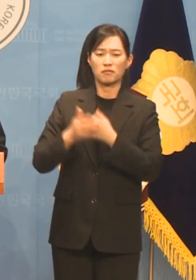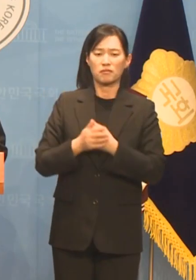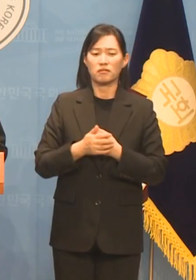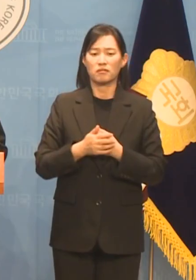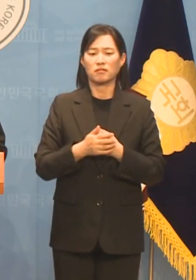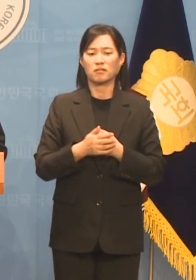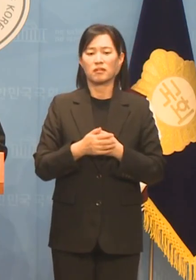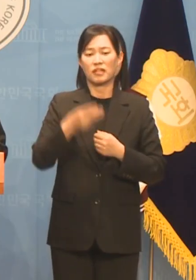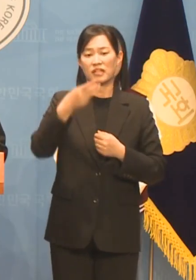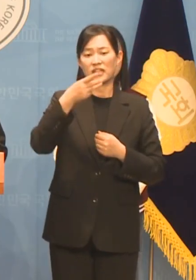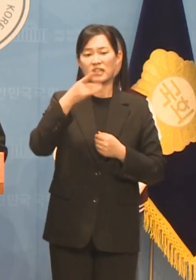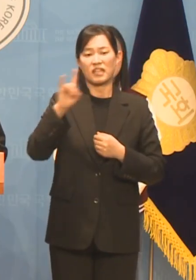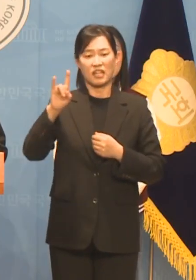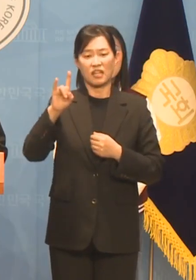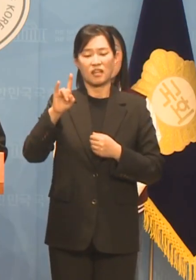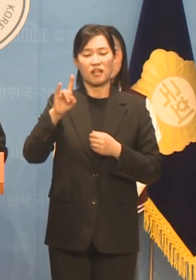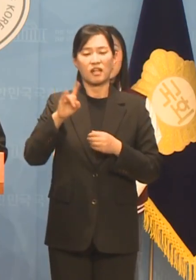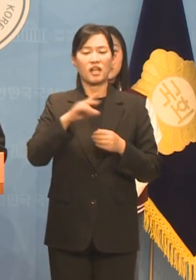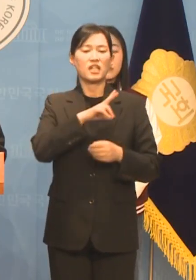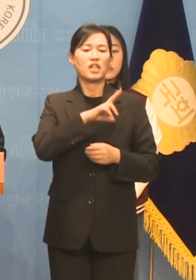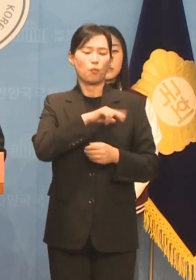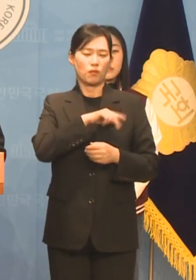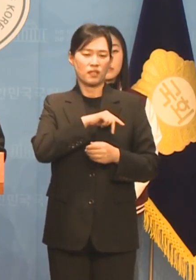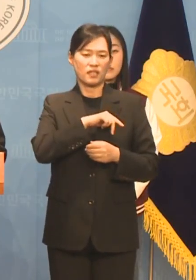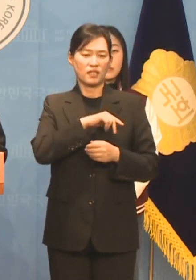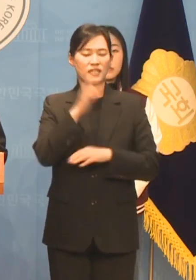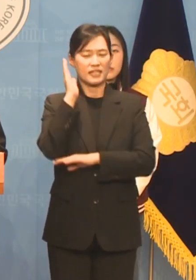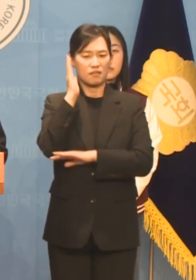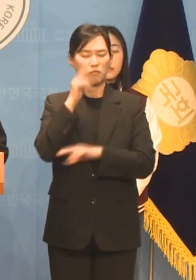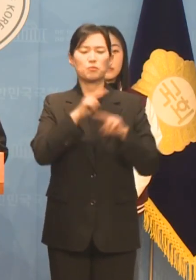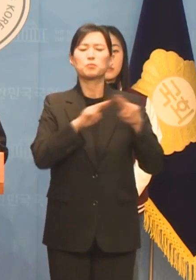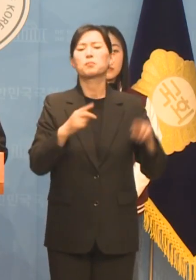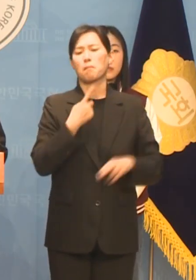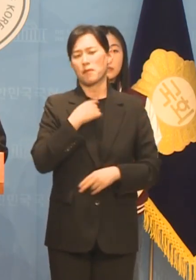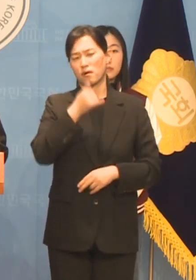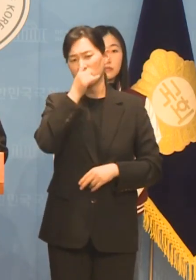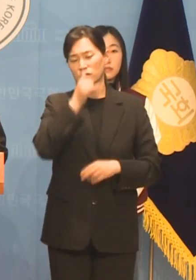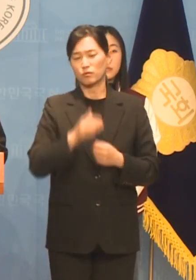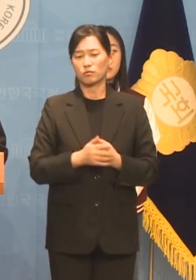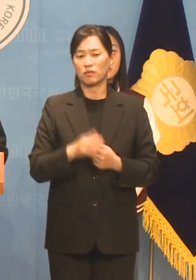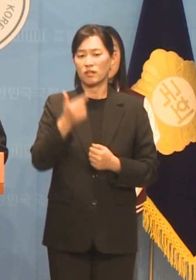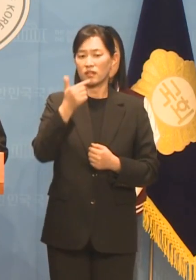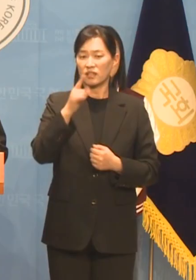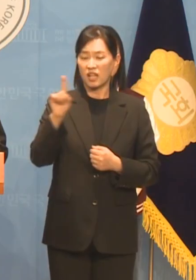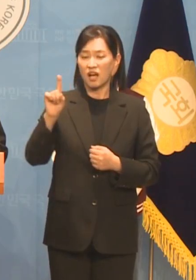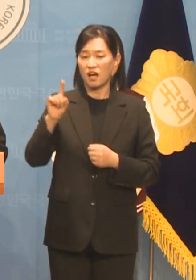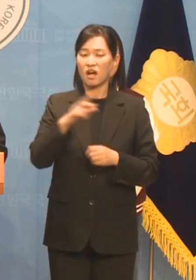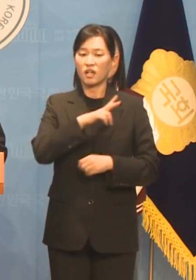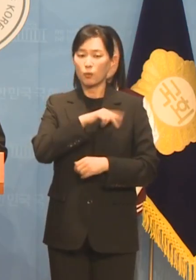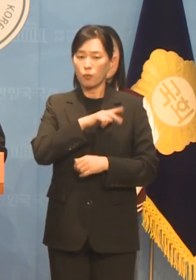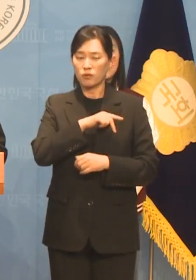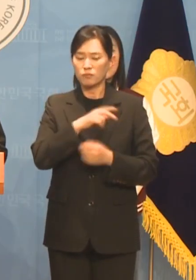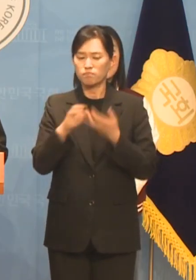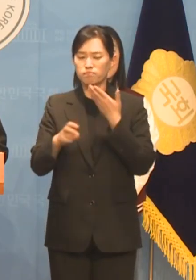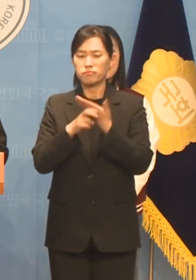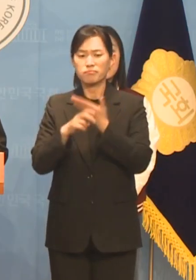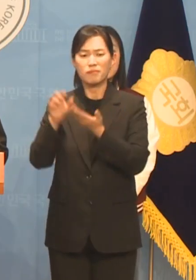전 의원의 강연이 취소되는 일이 있었습니다. 그들은 나경원 의원실을 불법